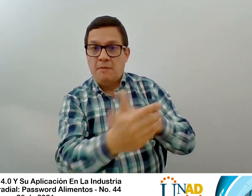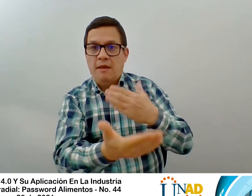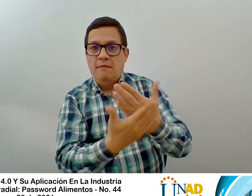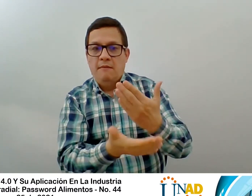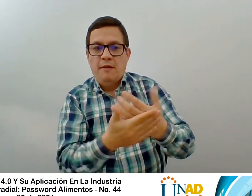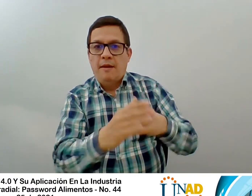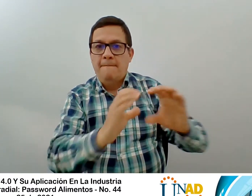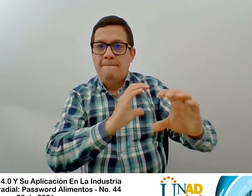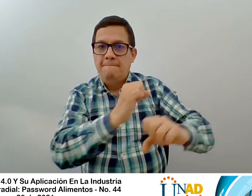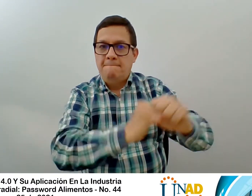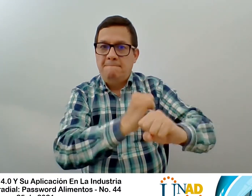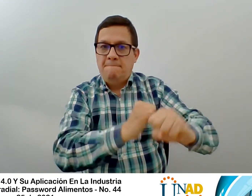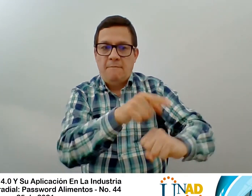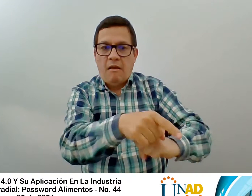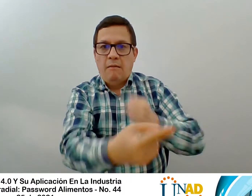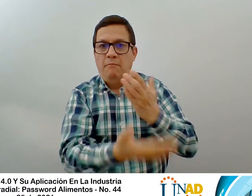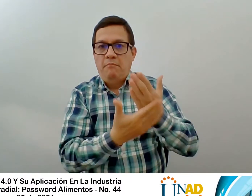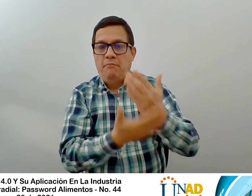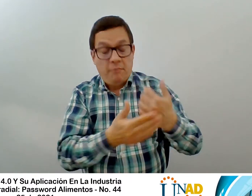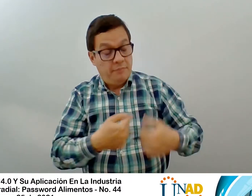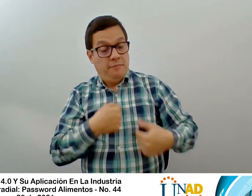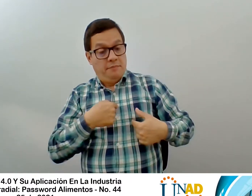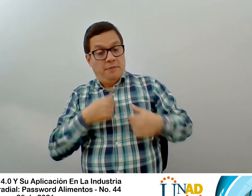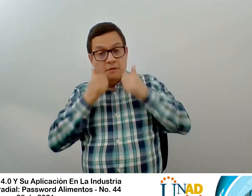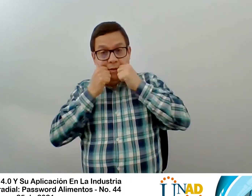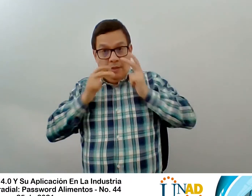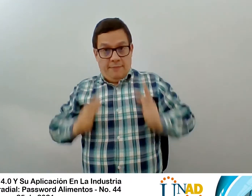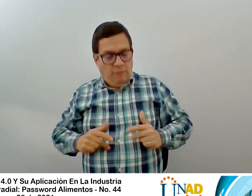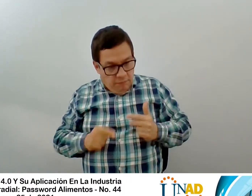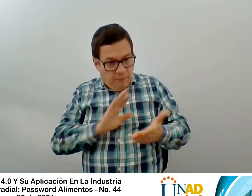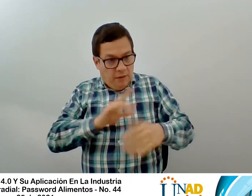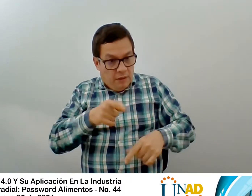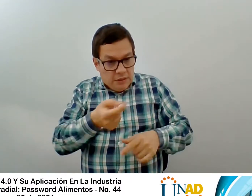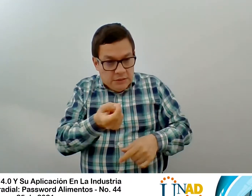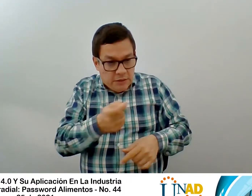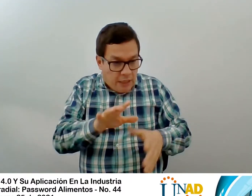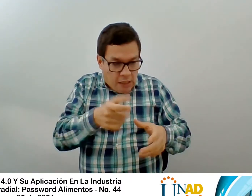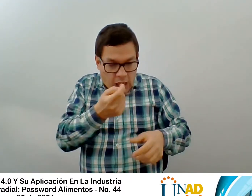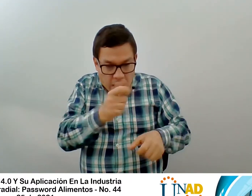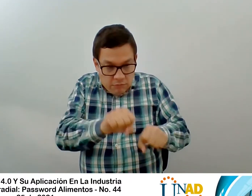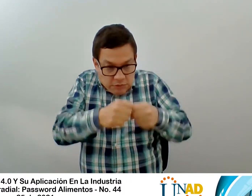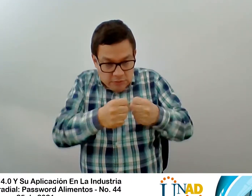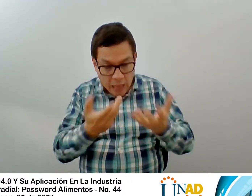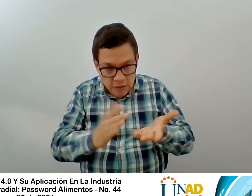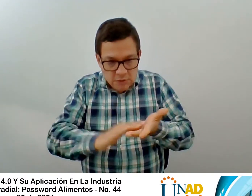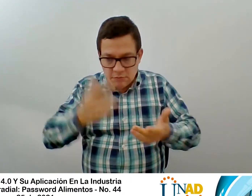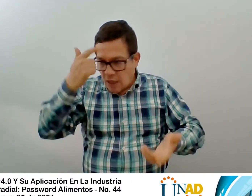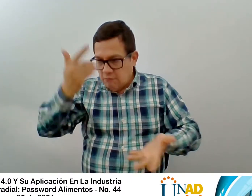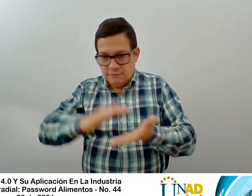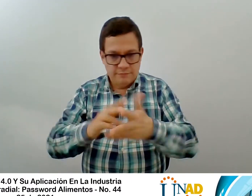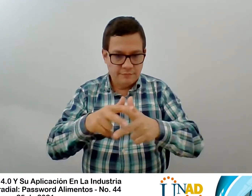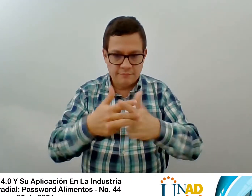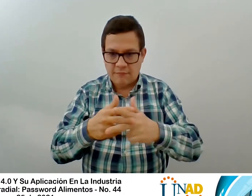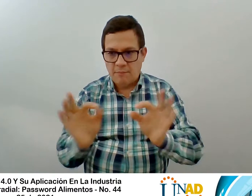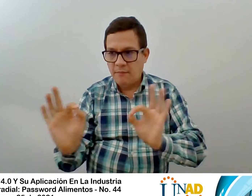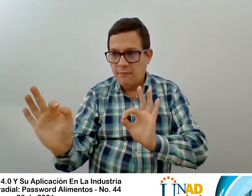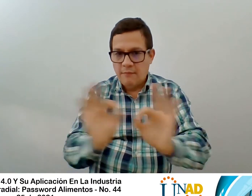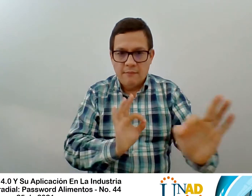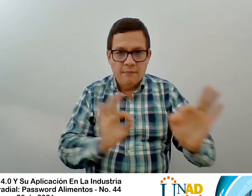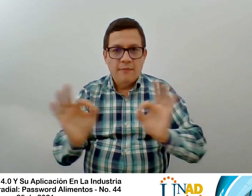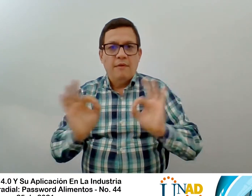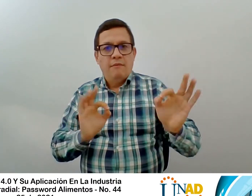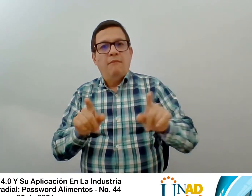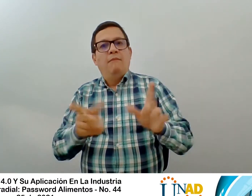controlando. Adicionalmente, cuando ya se tiene el producto listo para ser distribuido, aquí